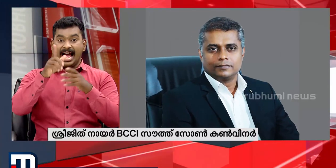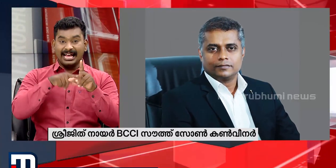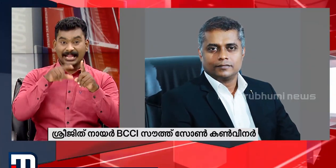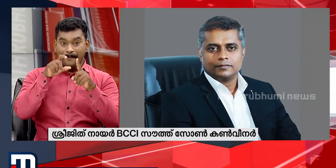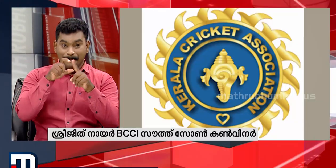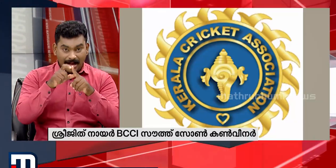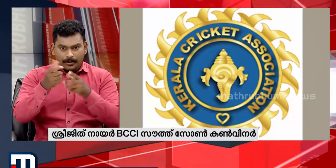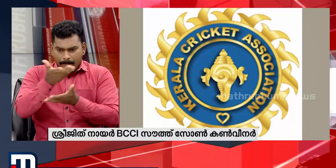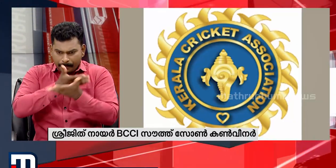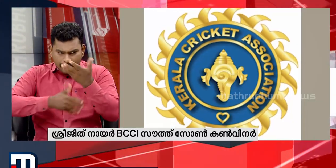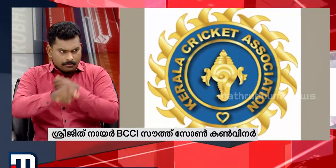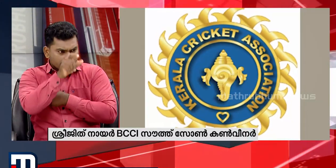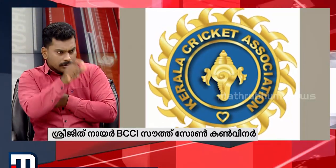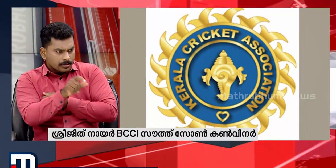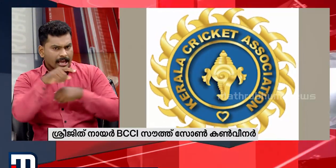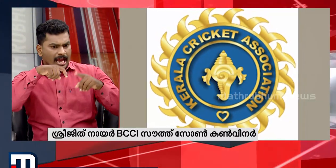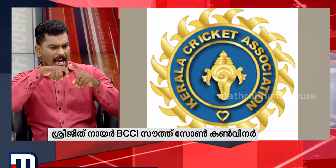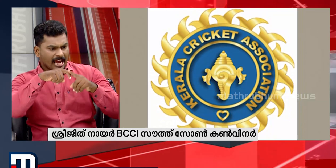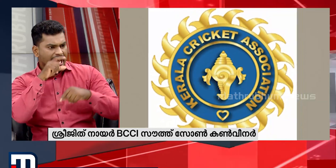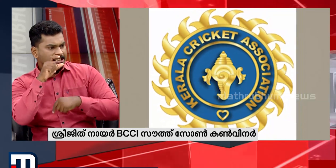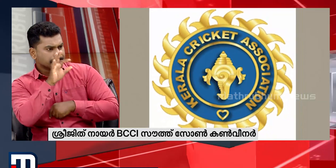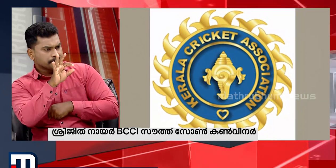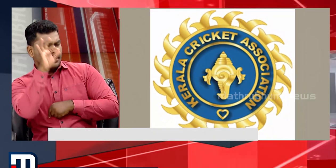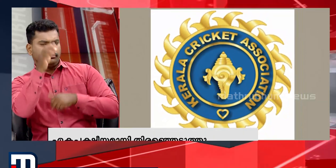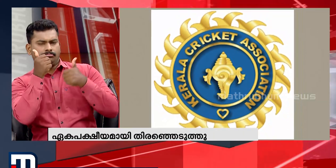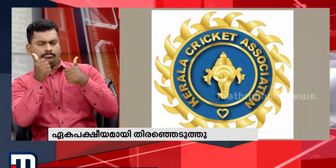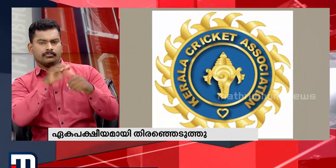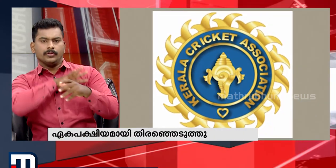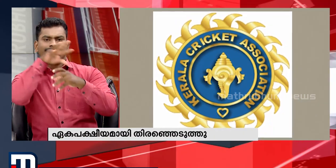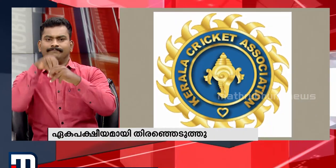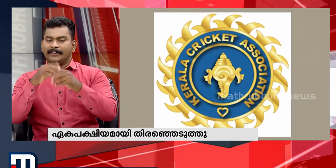ശ്രീജിത്തിനെ ഏകപക്ഷീയമായി തിരഞ്ഞെടുത്തത്. ദുലീപ് ട്രോഫി അടക്കമുള്ള